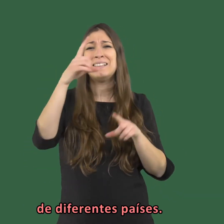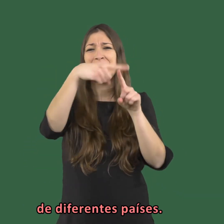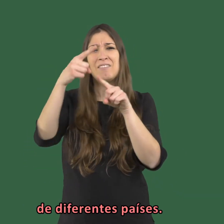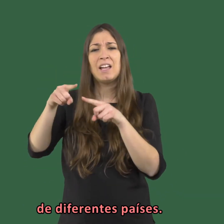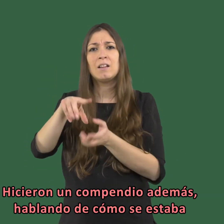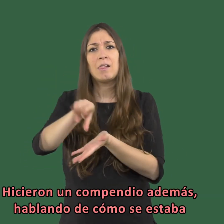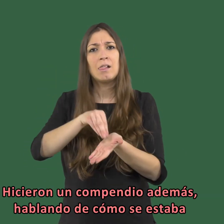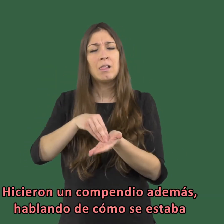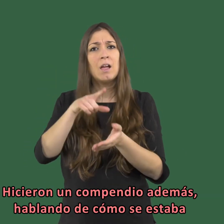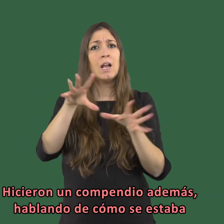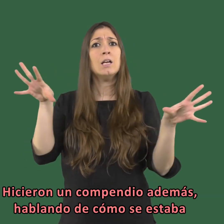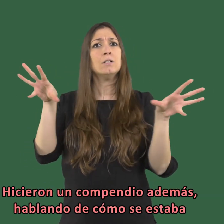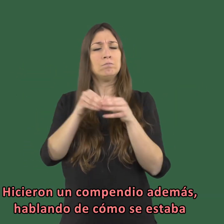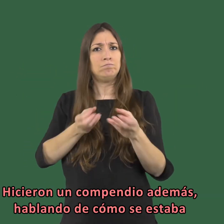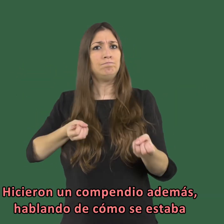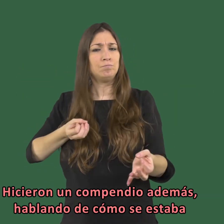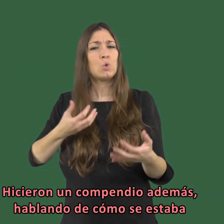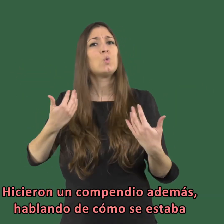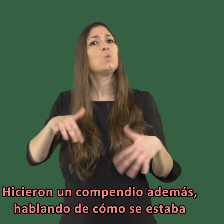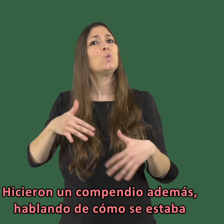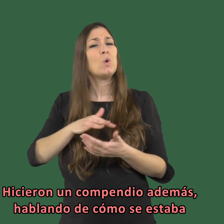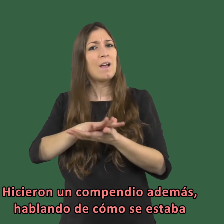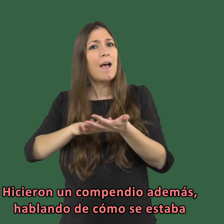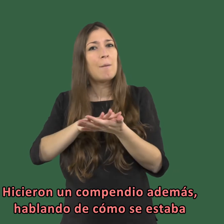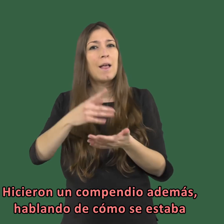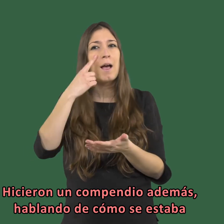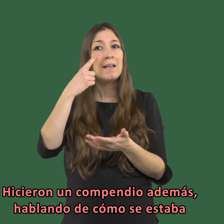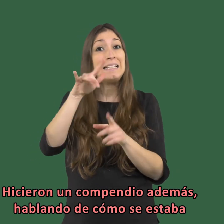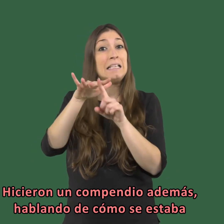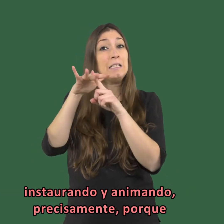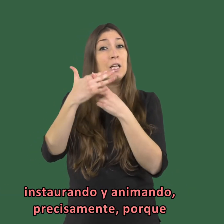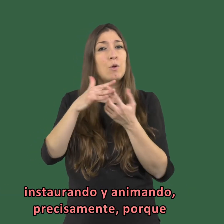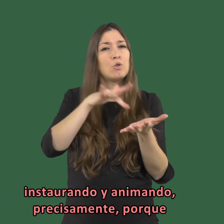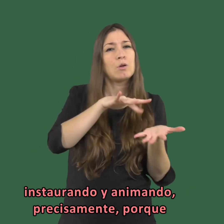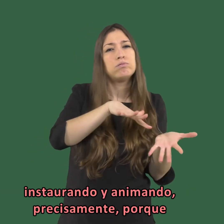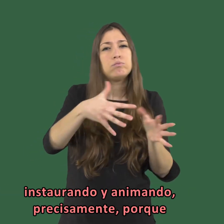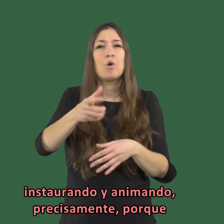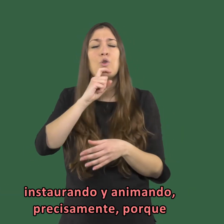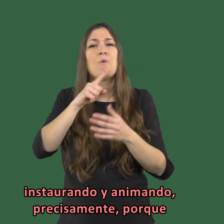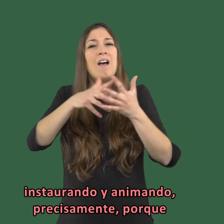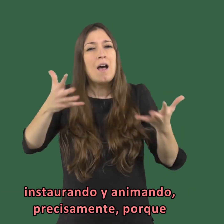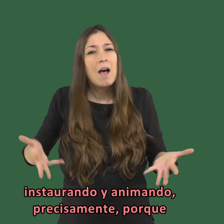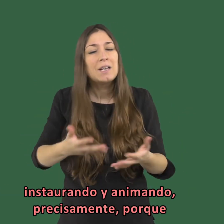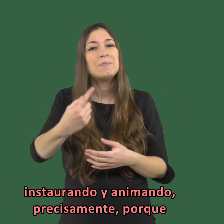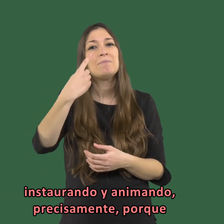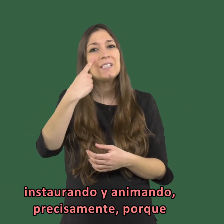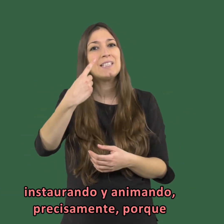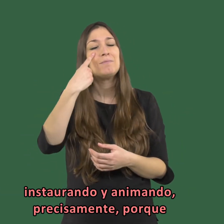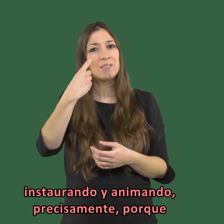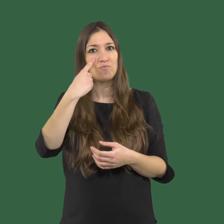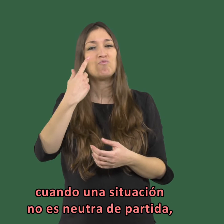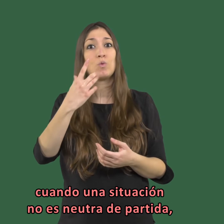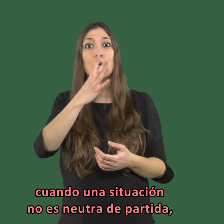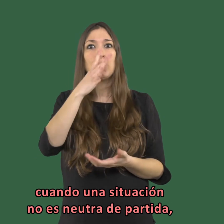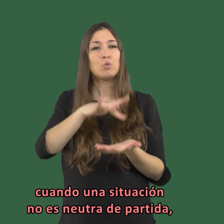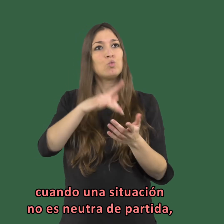diferentes países, y hicieron un compendio además hablando de cómo se estaba instaurando y animando, precisamente